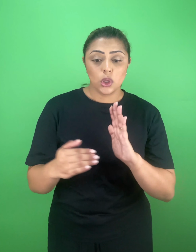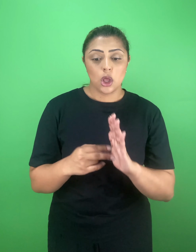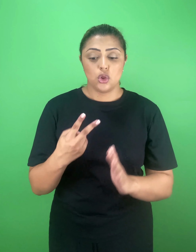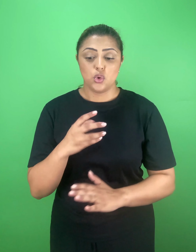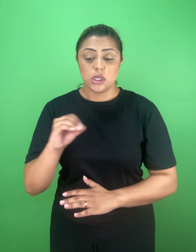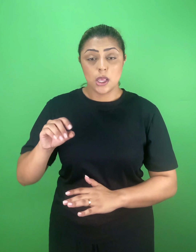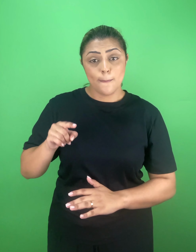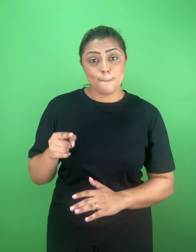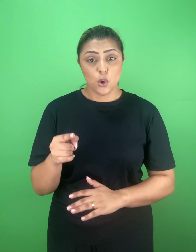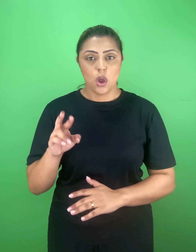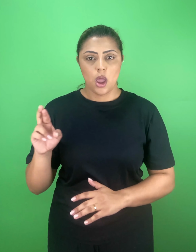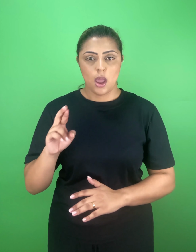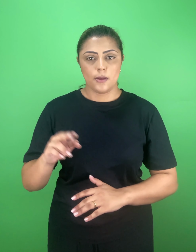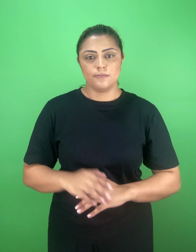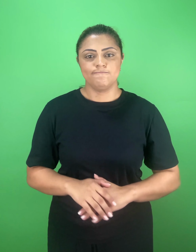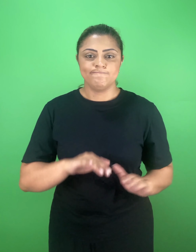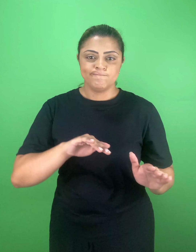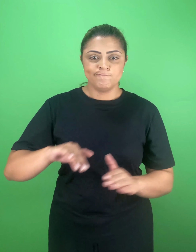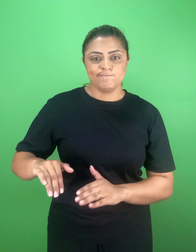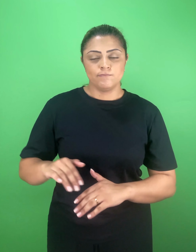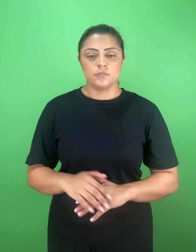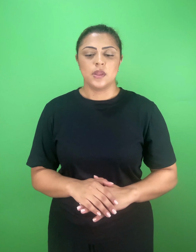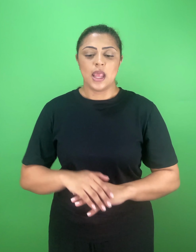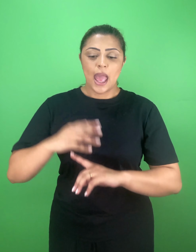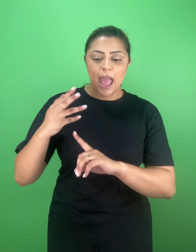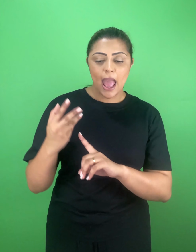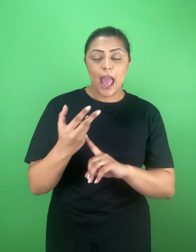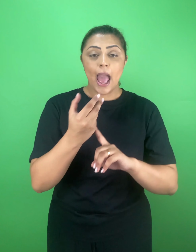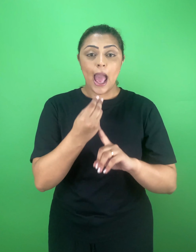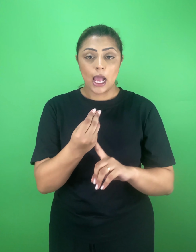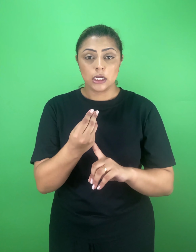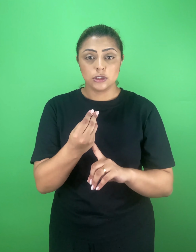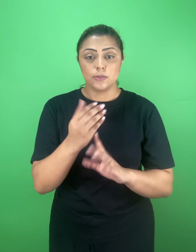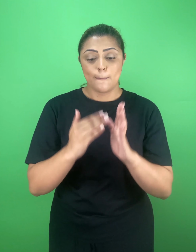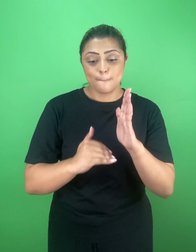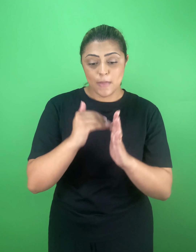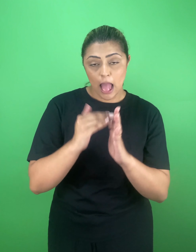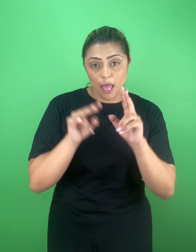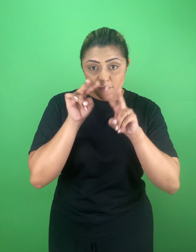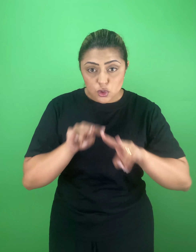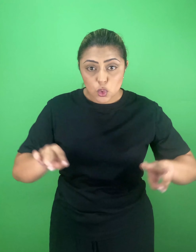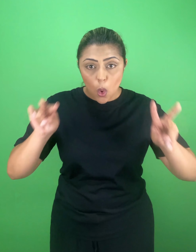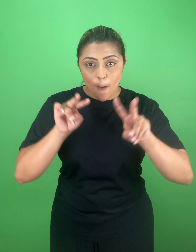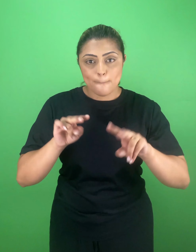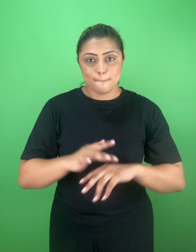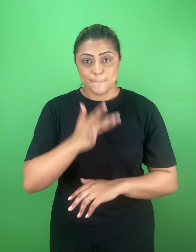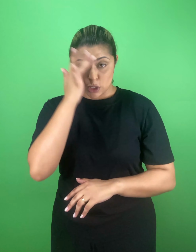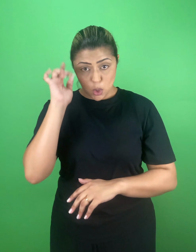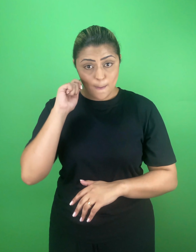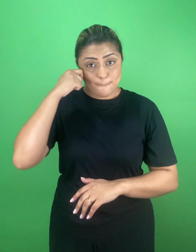Artes plásticas e visuais Pessoas negras, pretas e pardas 20% 1.